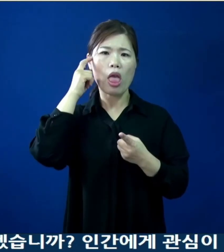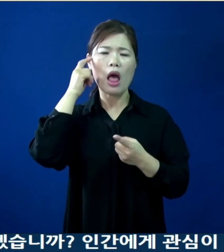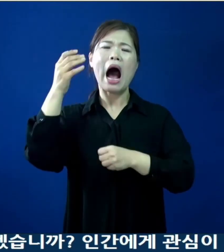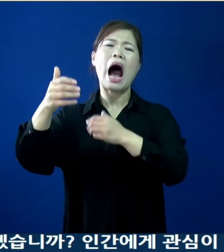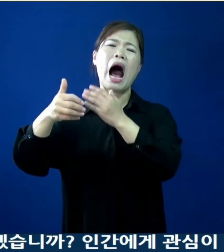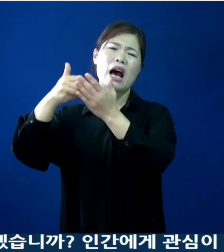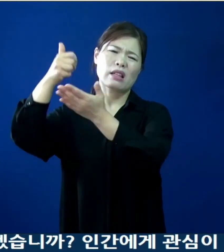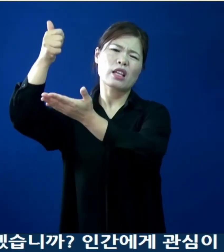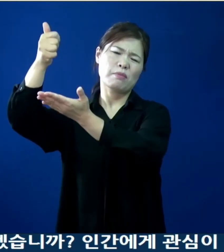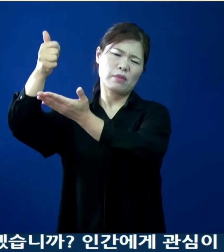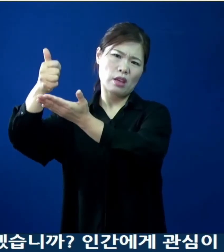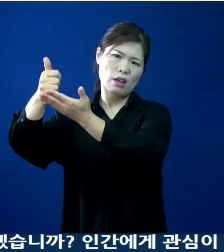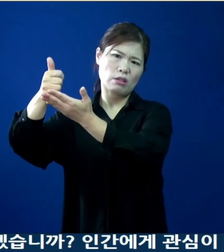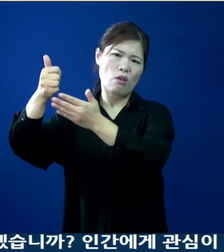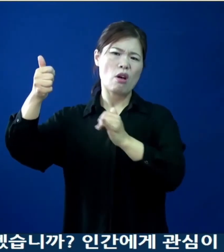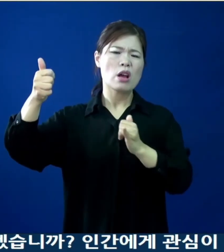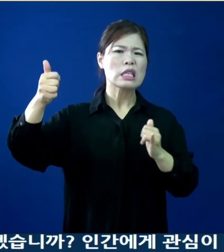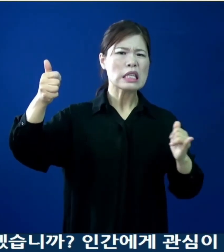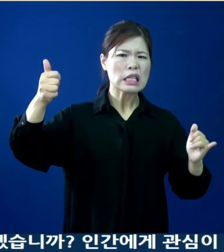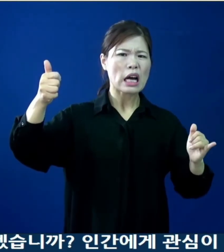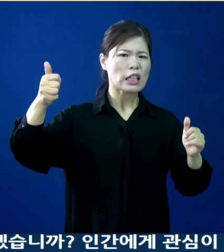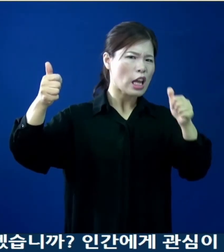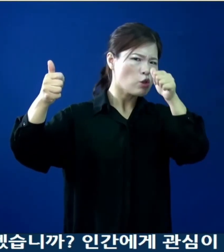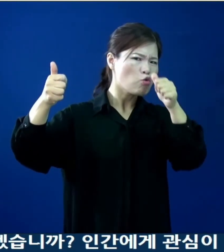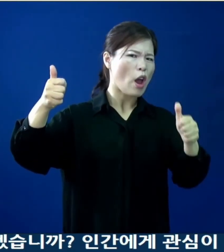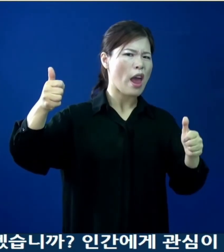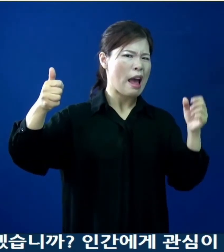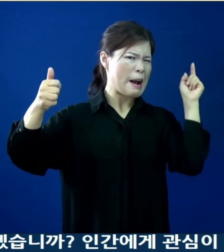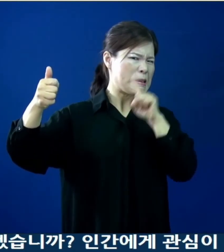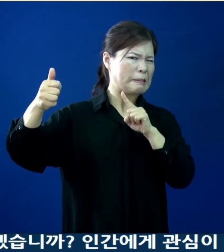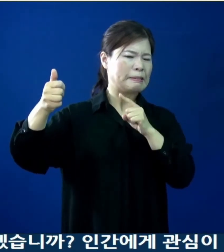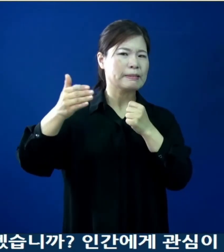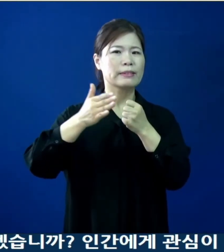때문에 자신에 거쳐 자신이 계신 곳을